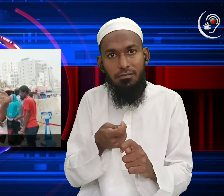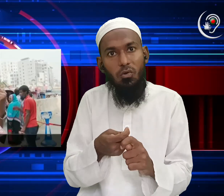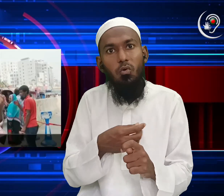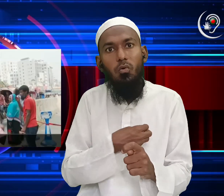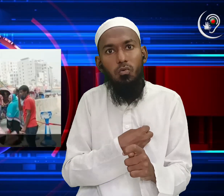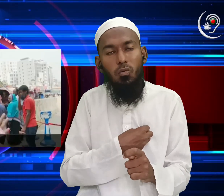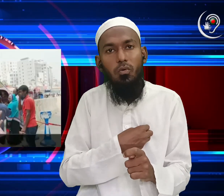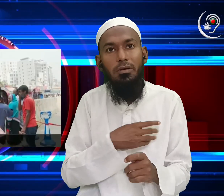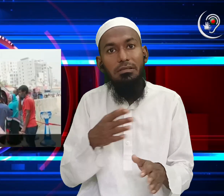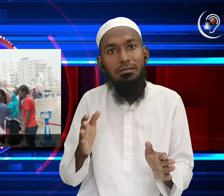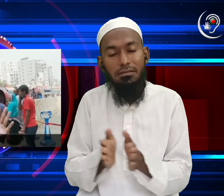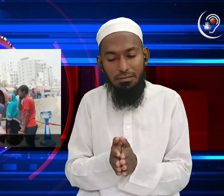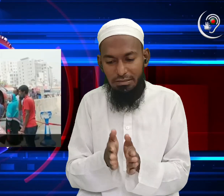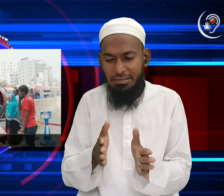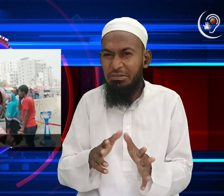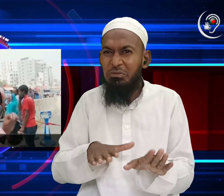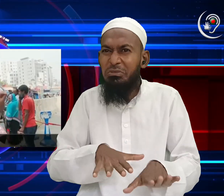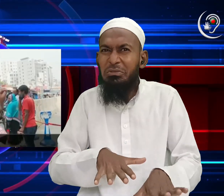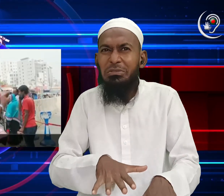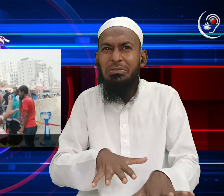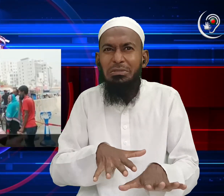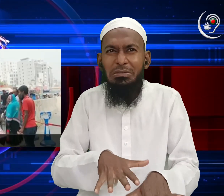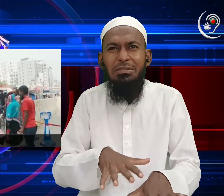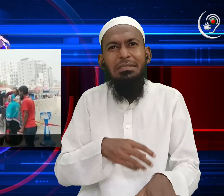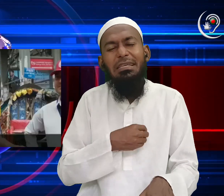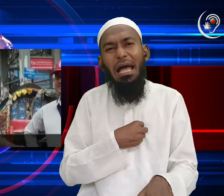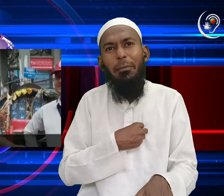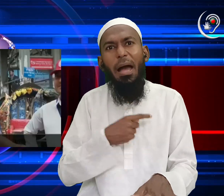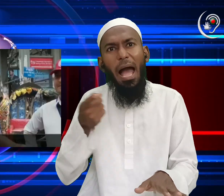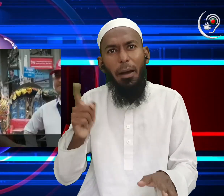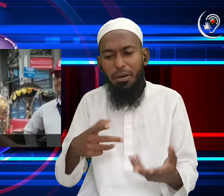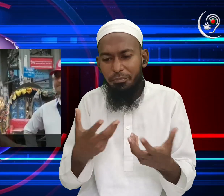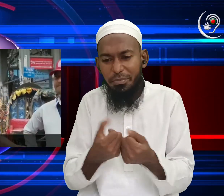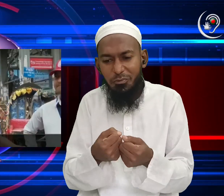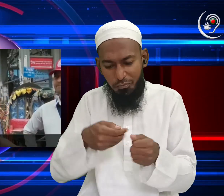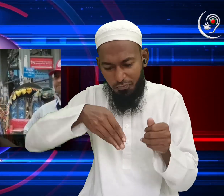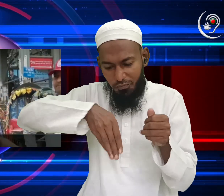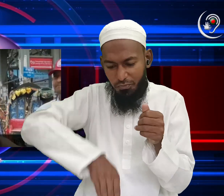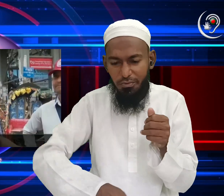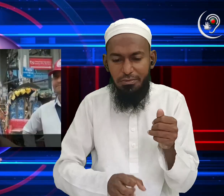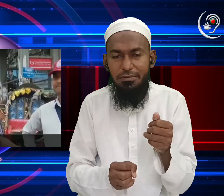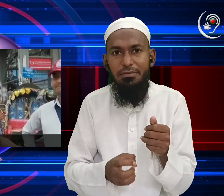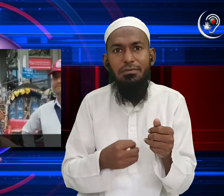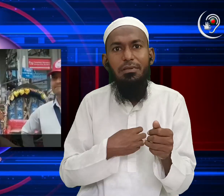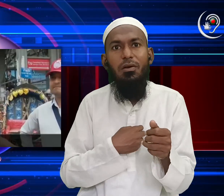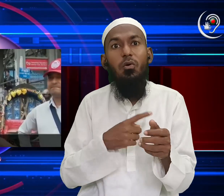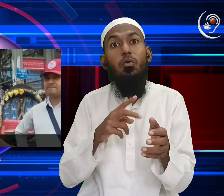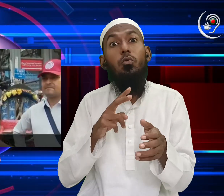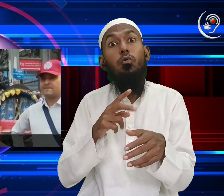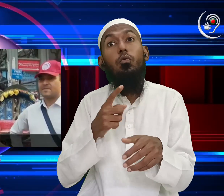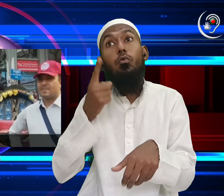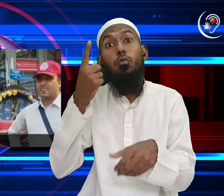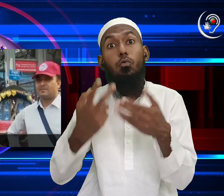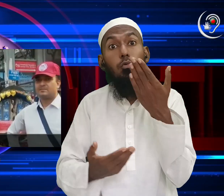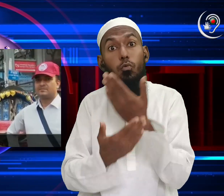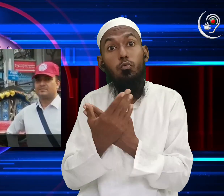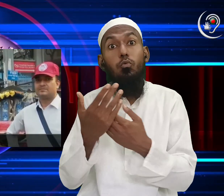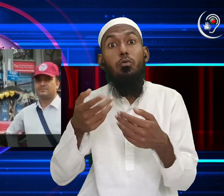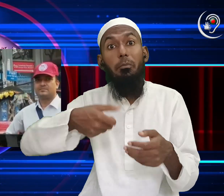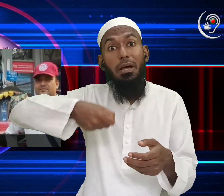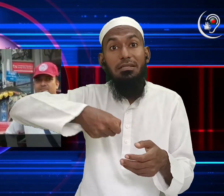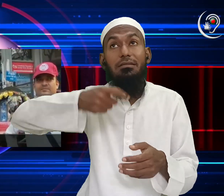জ্যামজট সবসময় থাকে, আর এখন তো আরও বাড়ছে। আমি নতুন বাজার থেকে হেঁটে আসছি জ্যামের কারণে, হেঁটে অনেক আগে চলে আসছি, আমার ২০ মিনিট